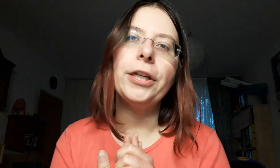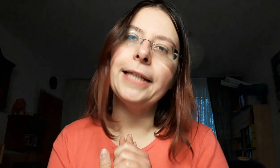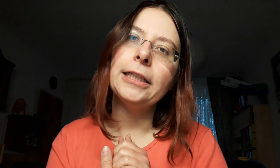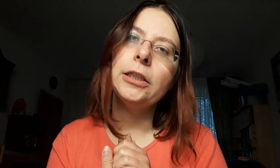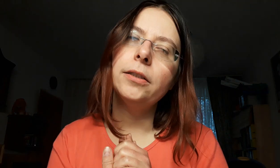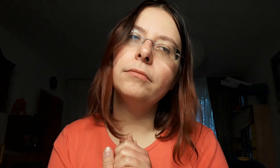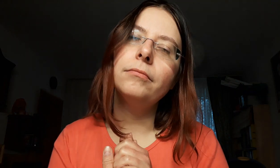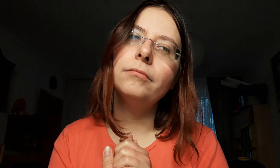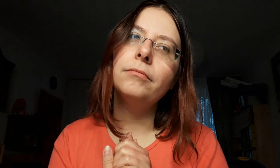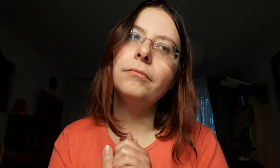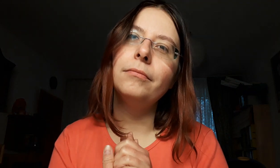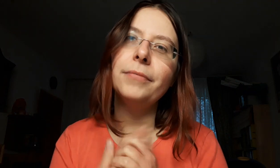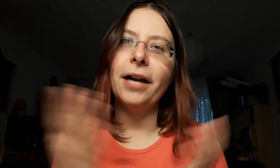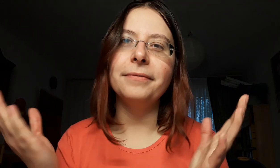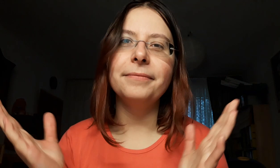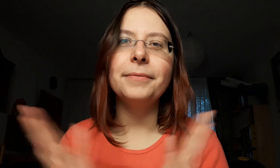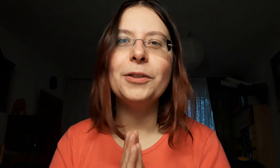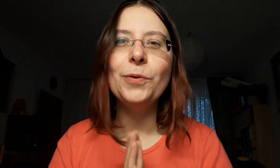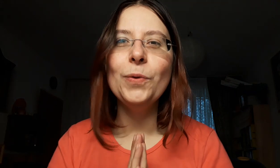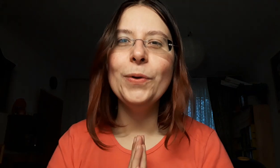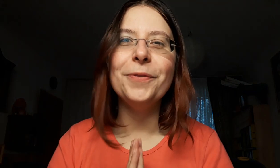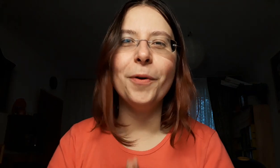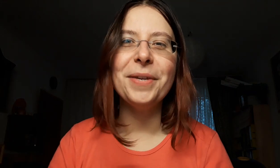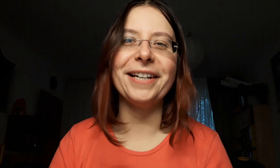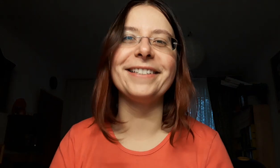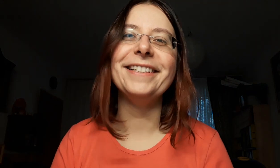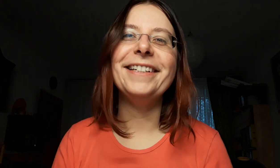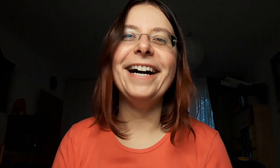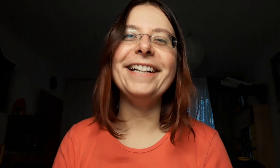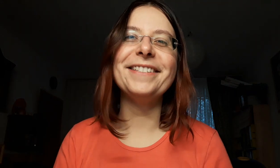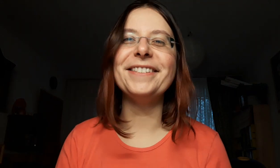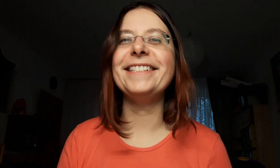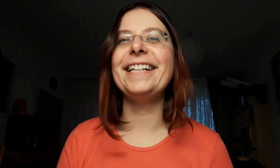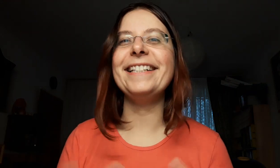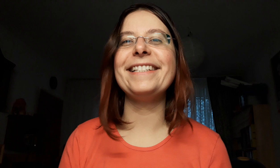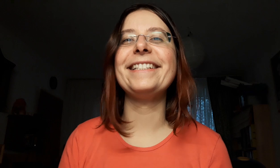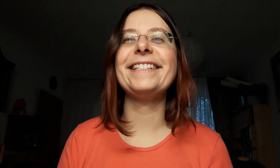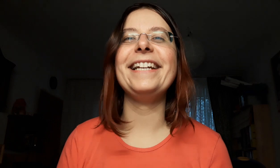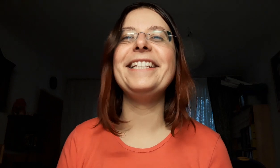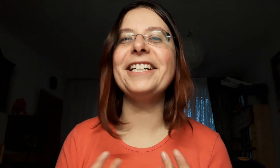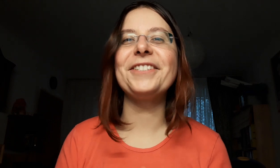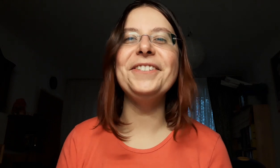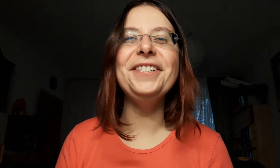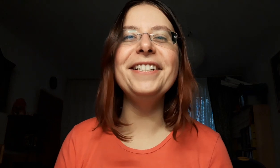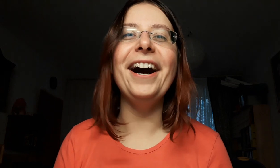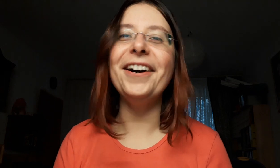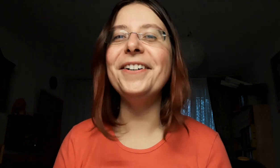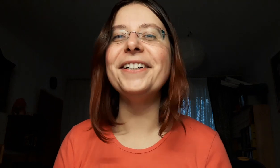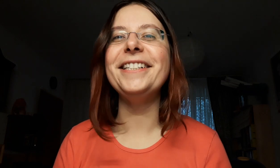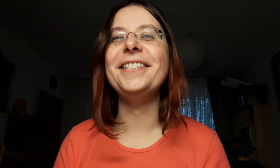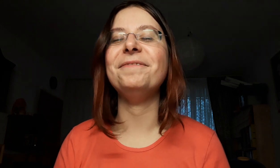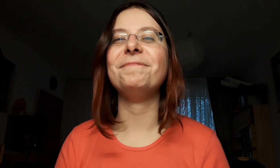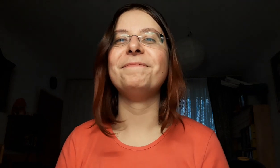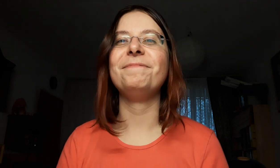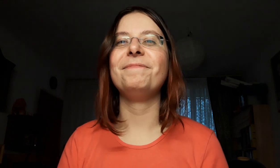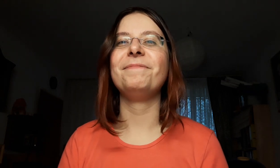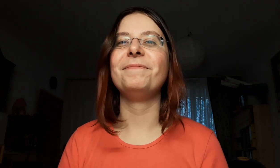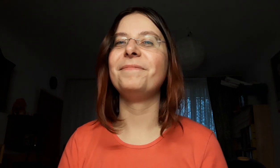dann ja, zu informieren. Also diese ganzen ätherischen Öle auch